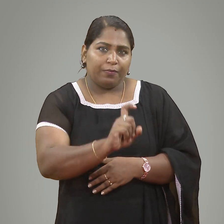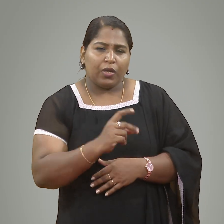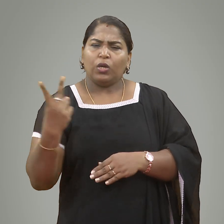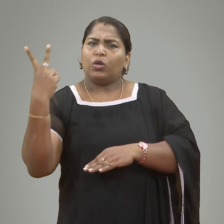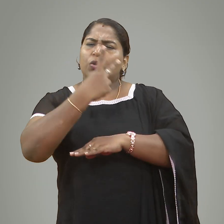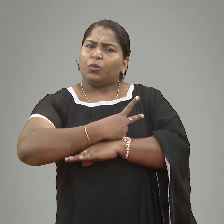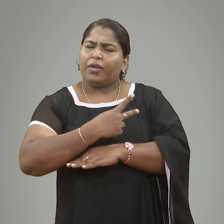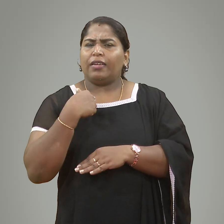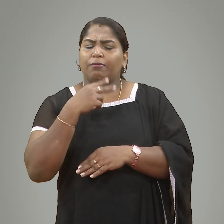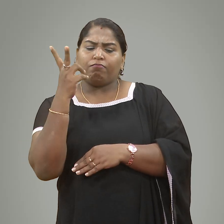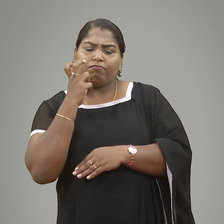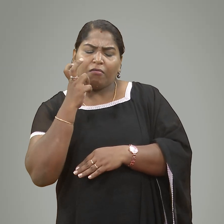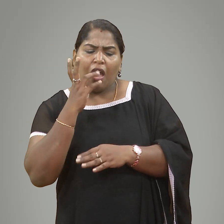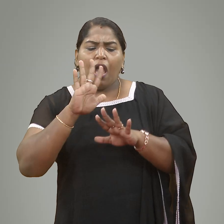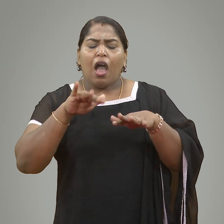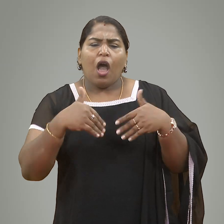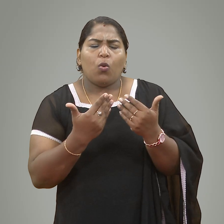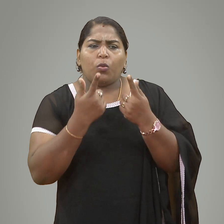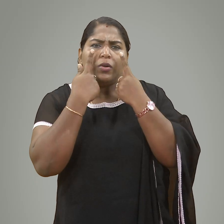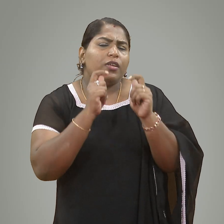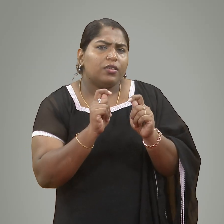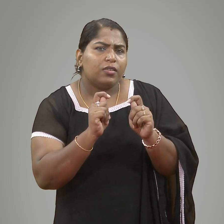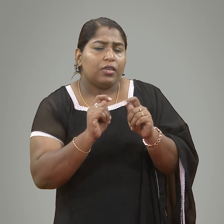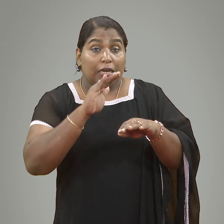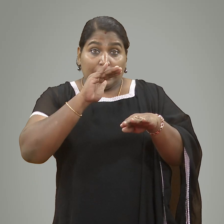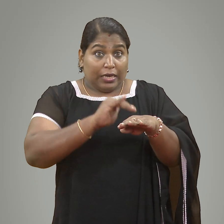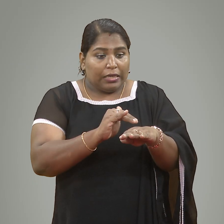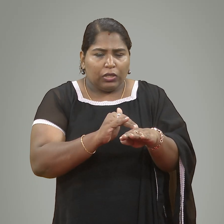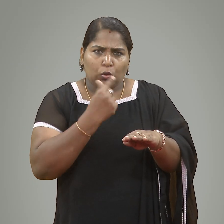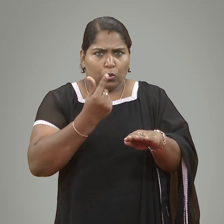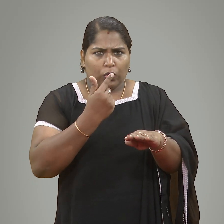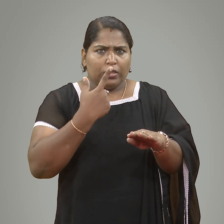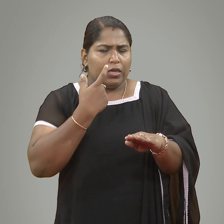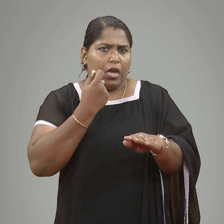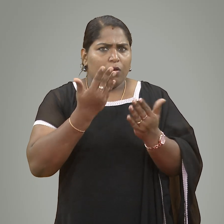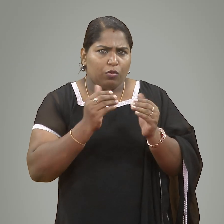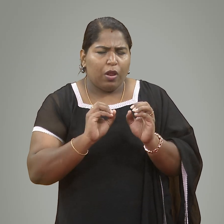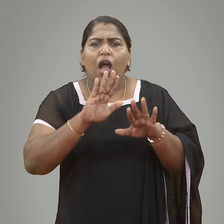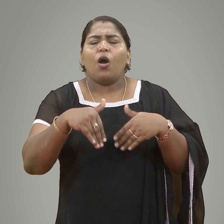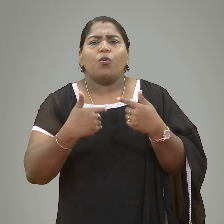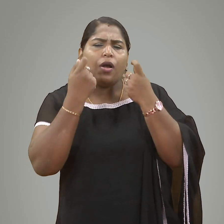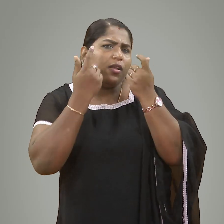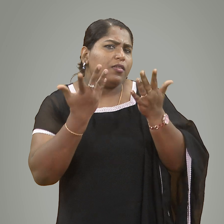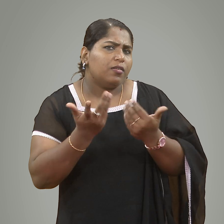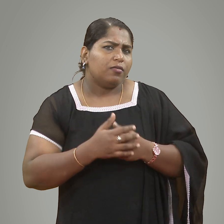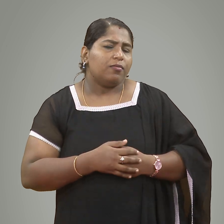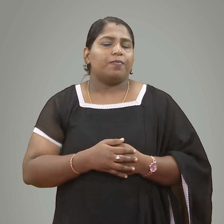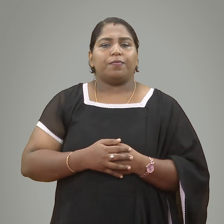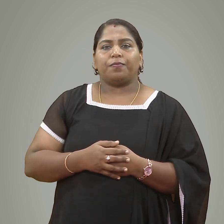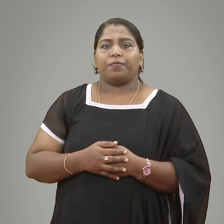2 ദിവസത്തിൽ കേൾവി ഉണ്ടെന്ന് നിങ്ങൾ എങ്ങനെയാണ് അനുമാനിക്കുന്നത്? അത് ടച്ച് കൊണ്ടല്ല കുട്ടി റെക്കഗ്നൈസ് ചെയ്യുന്നു എന്ന് അങ്ങനെ അറിയാം.